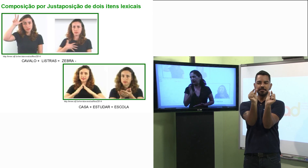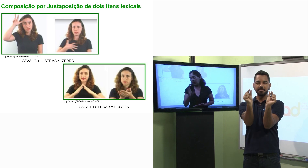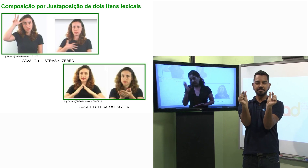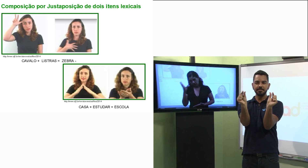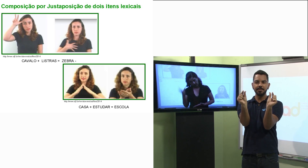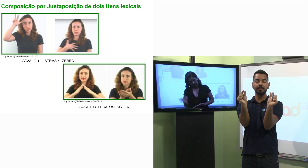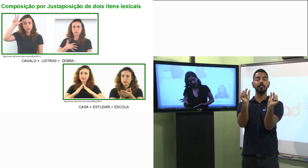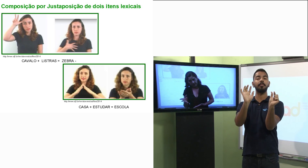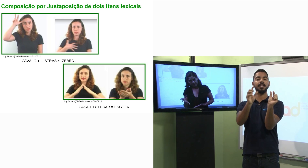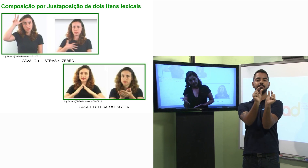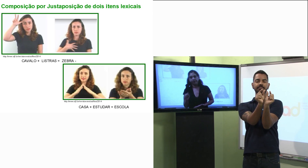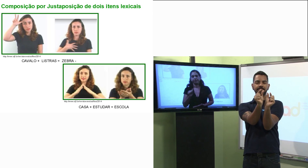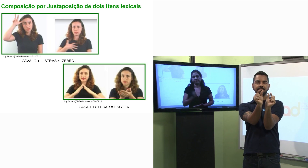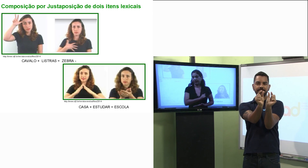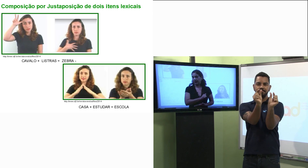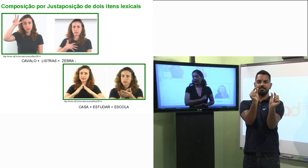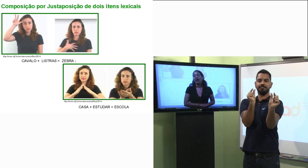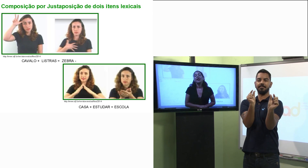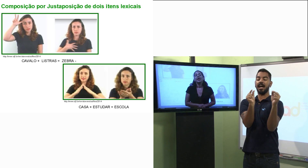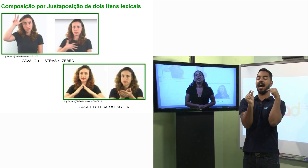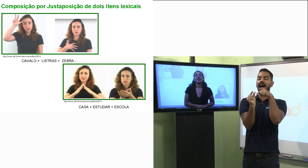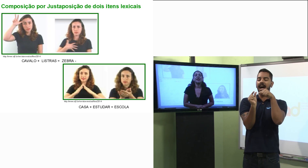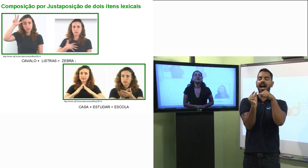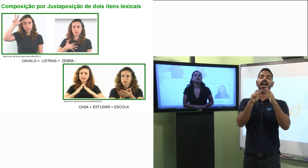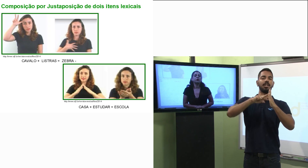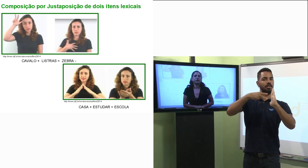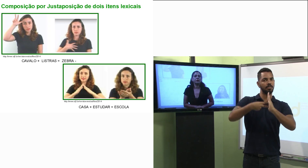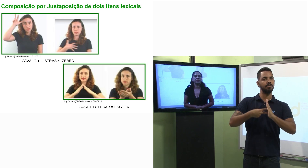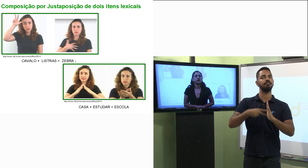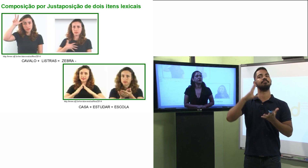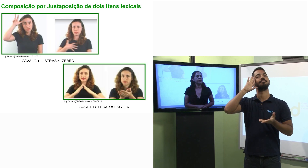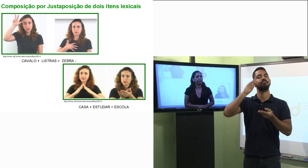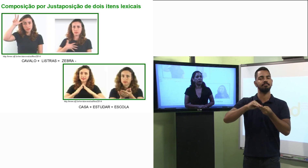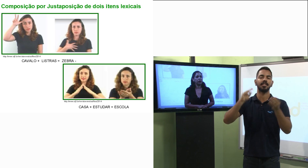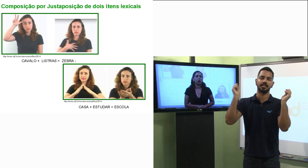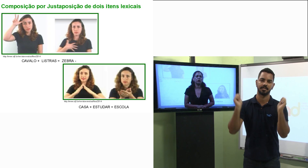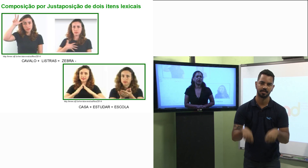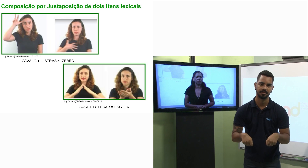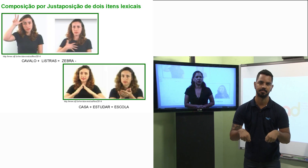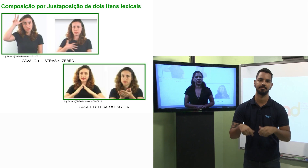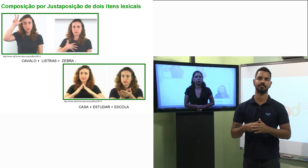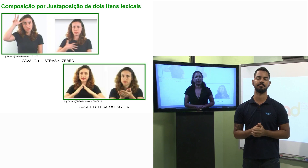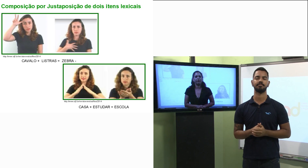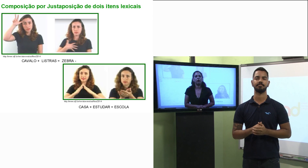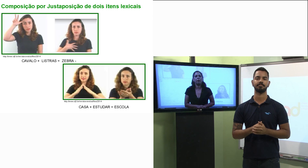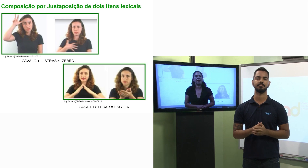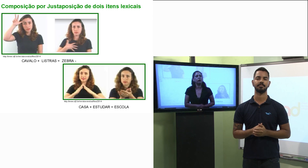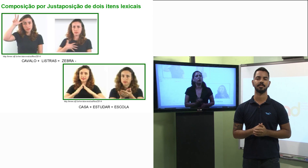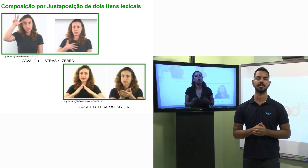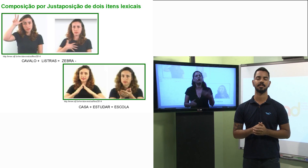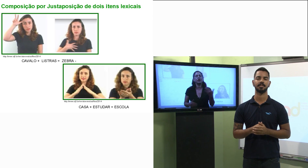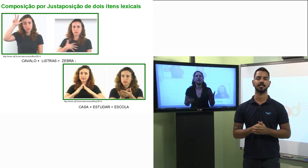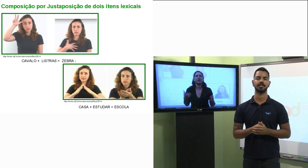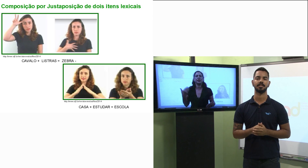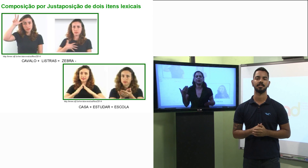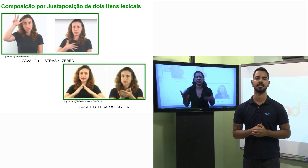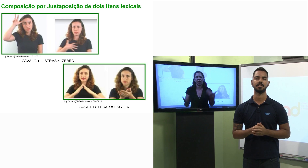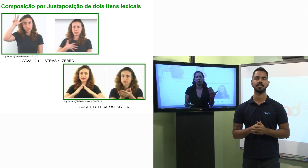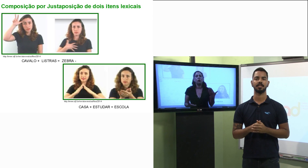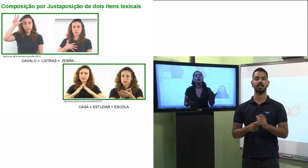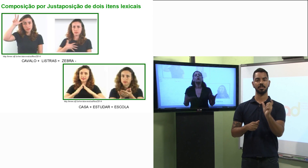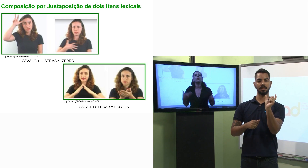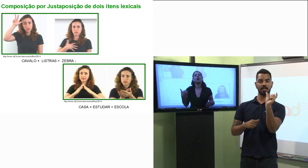expressar significados, ok? E que esses morfemas se justapõem ou se aglutinam para formarem um novo